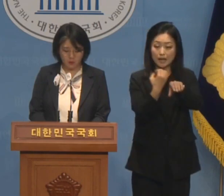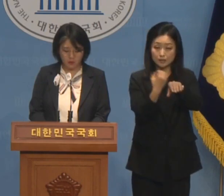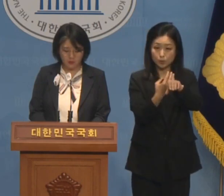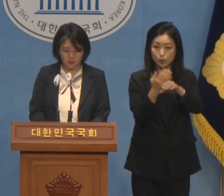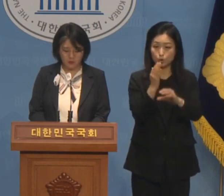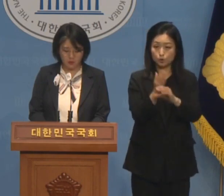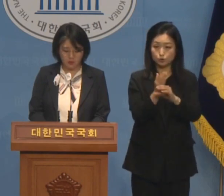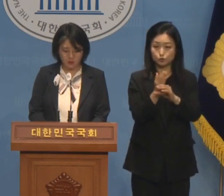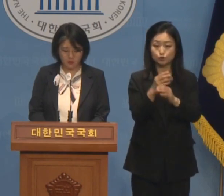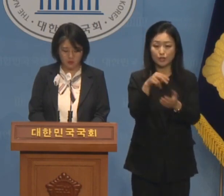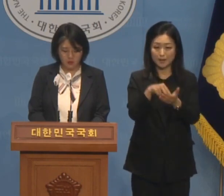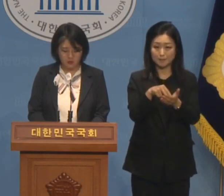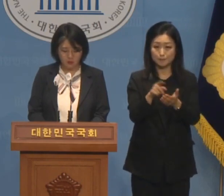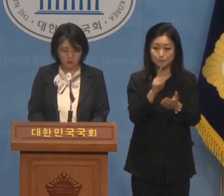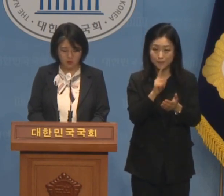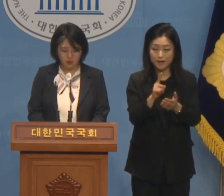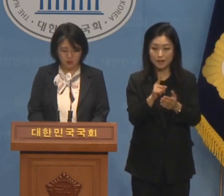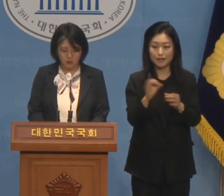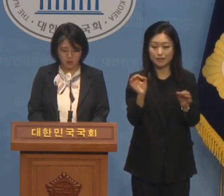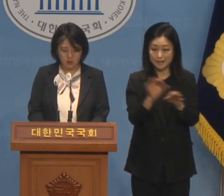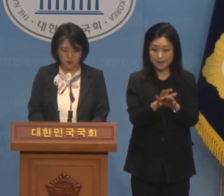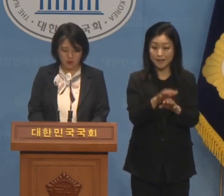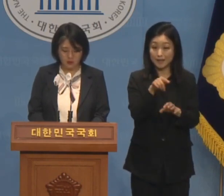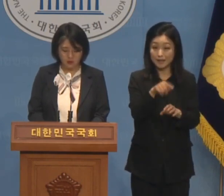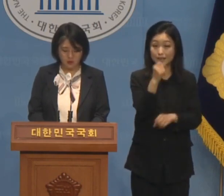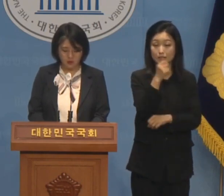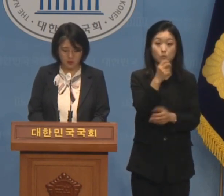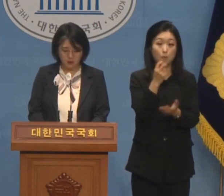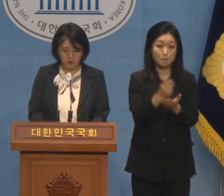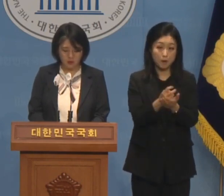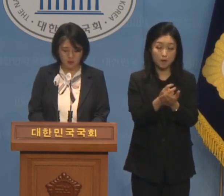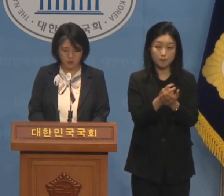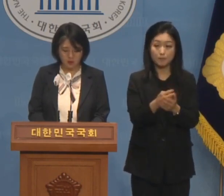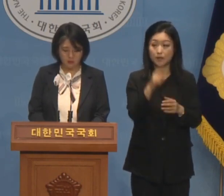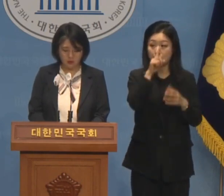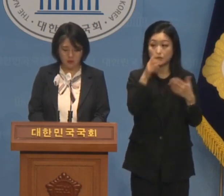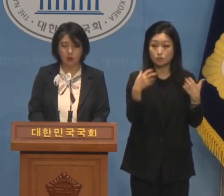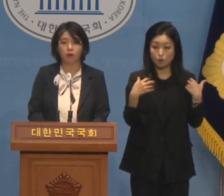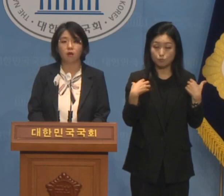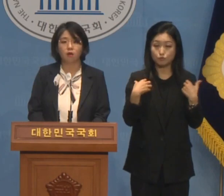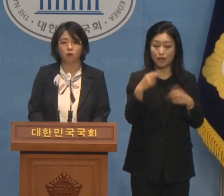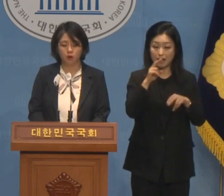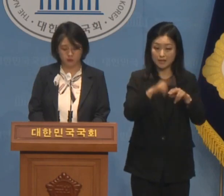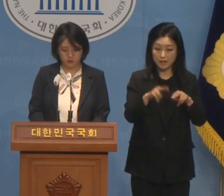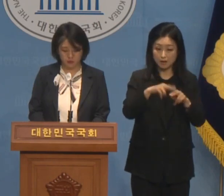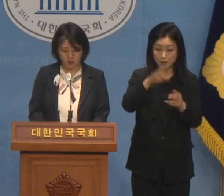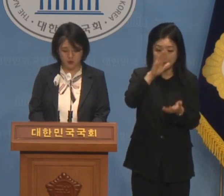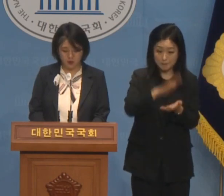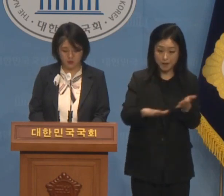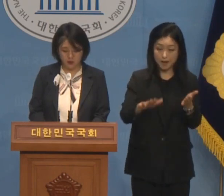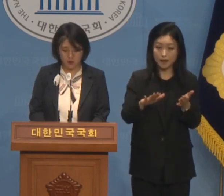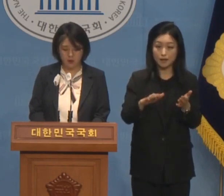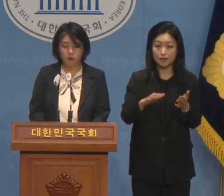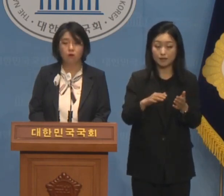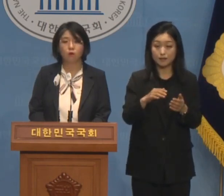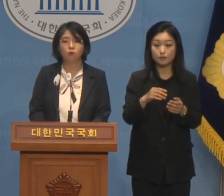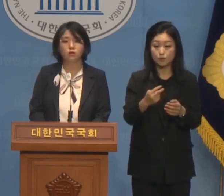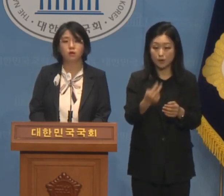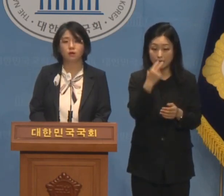탄소중립기본법 제57조는 정부는 기후위기와 에너지, 자원의 고갈 문제에 효과적으로 대응하기